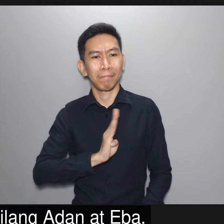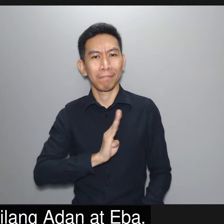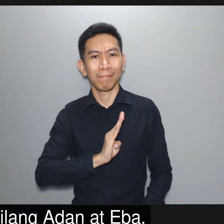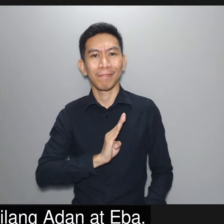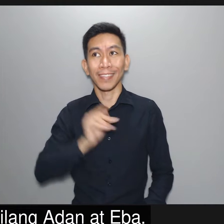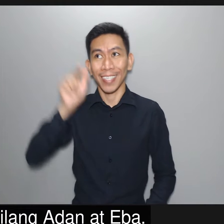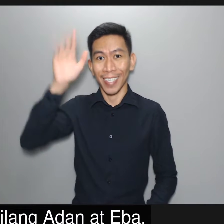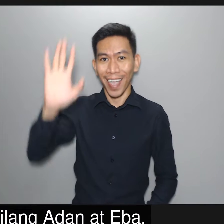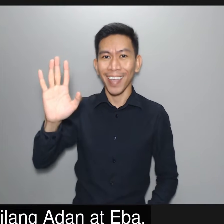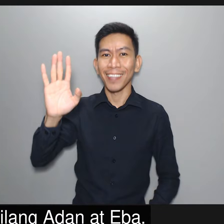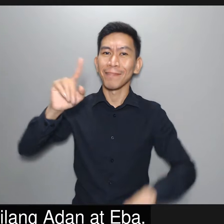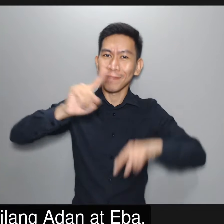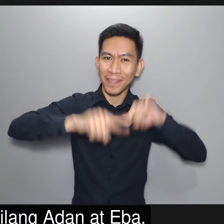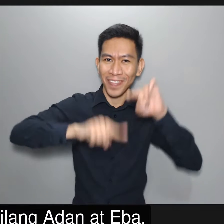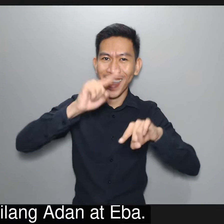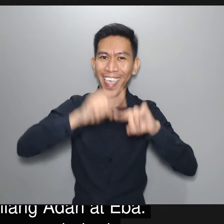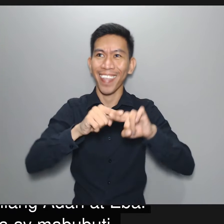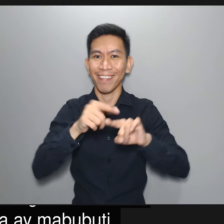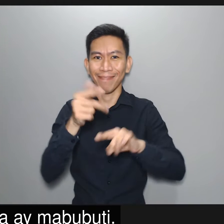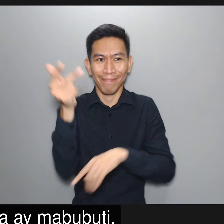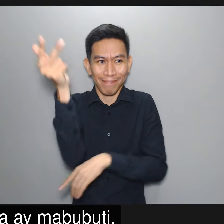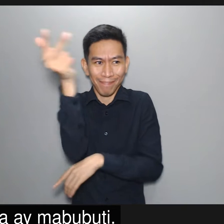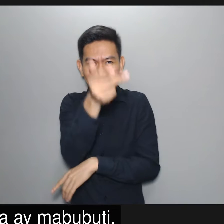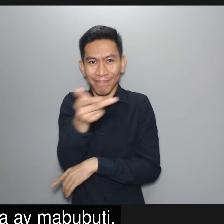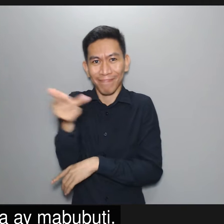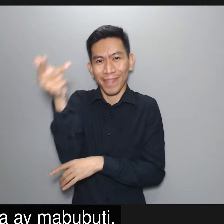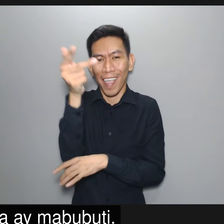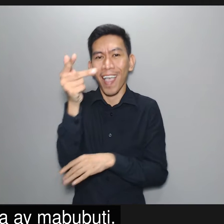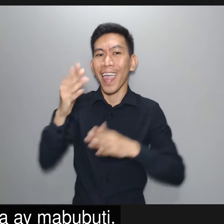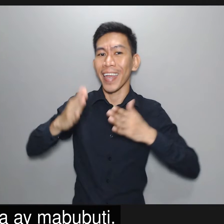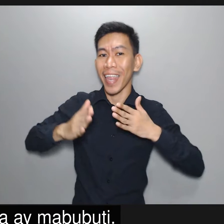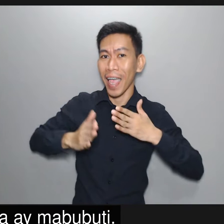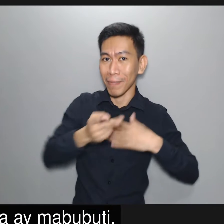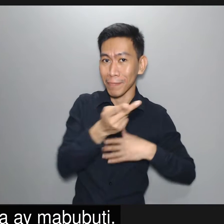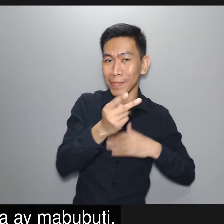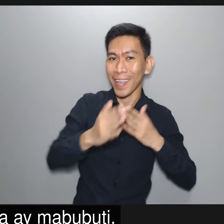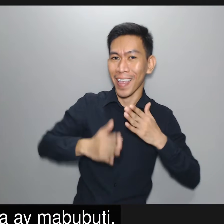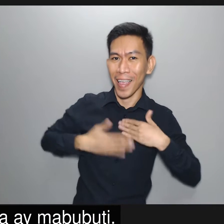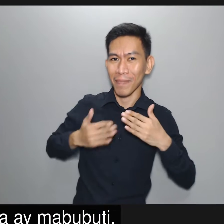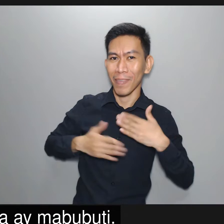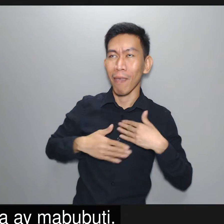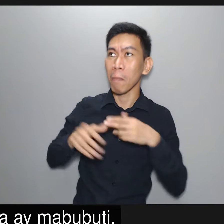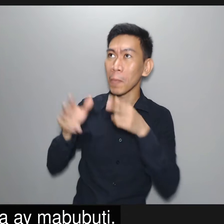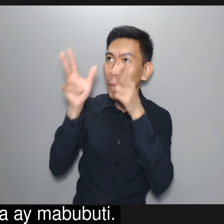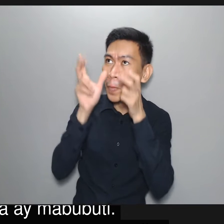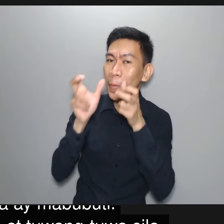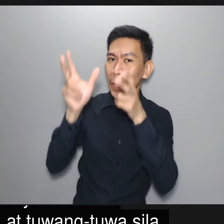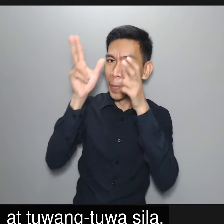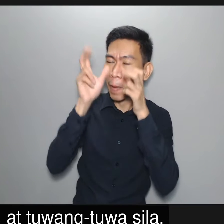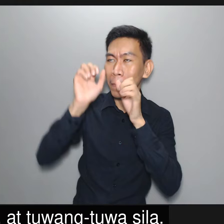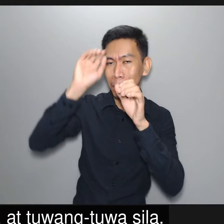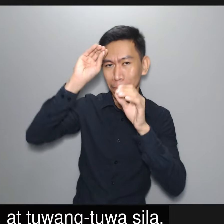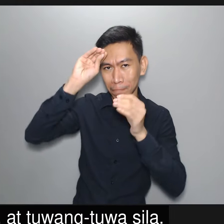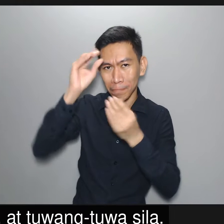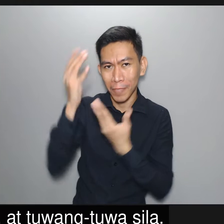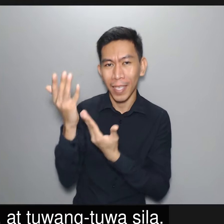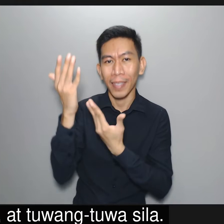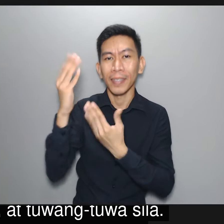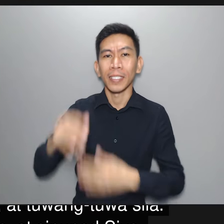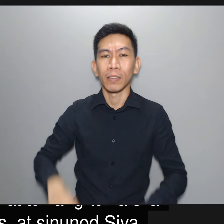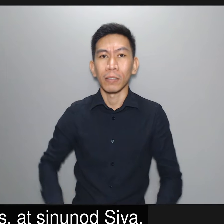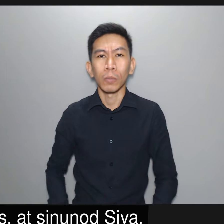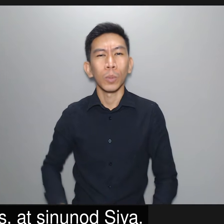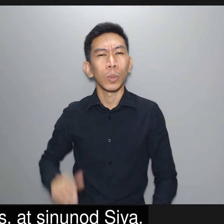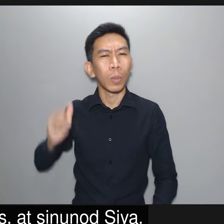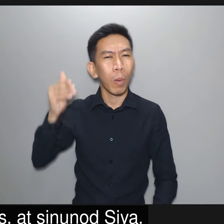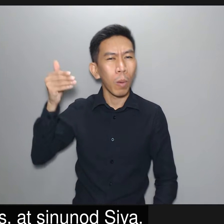ng Diyos at tuwang-tuwa sila. Nakinig sila sa Diyos at sinunod siya. Ngunit sa